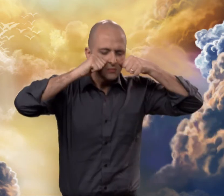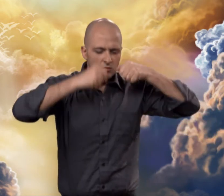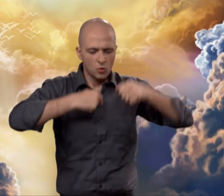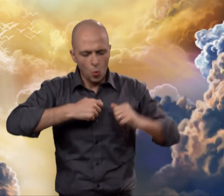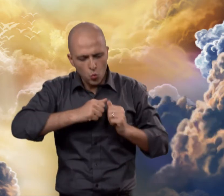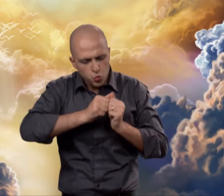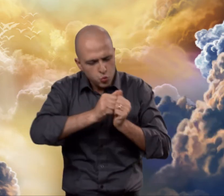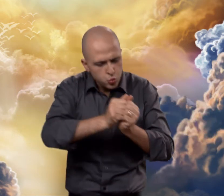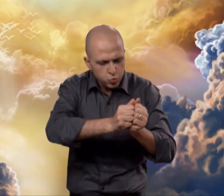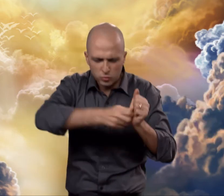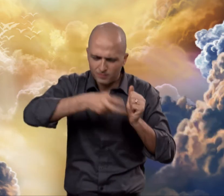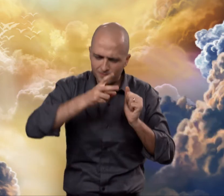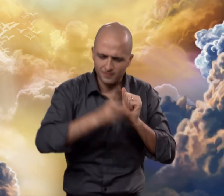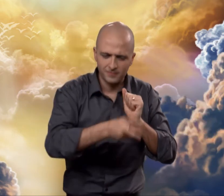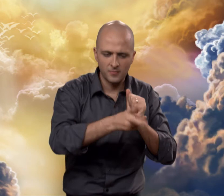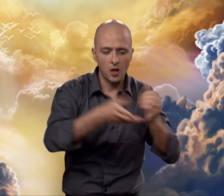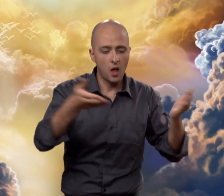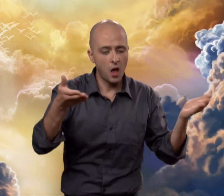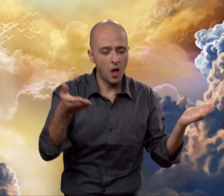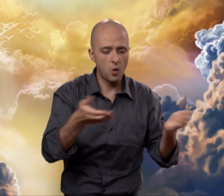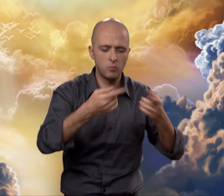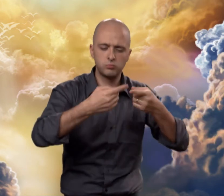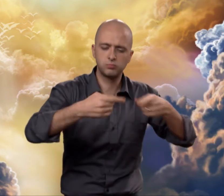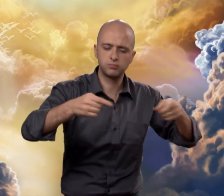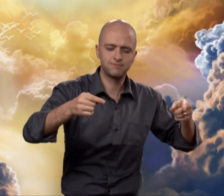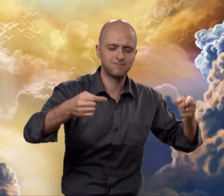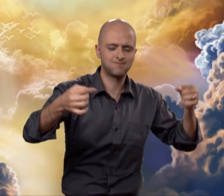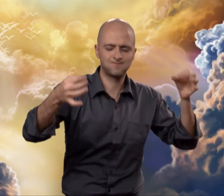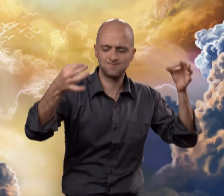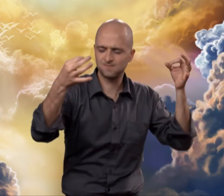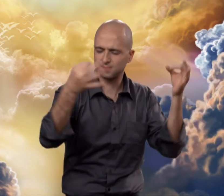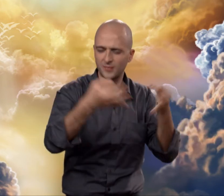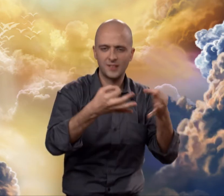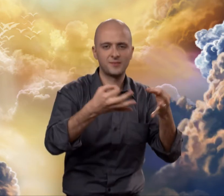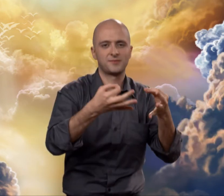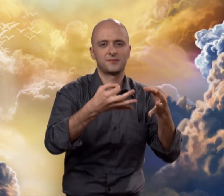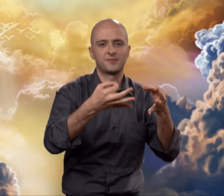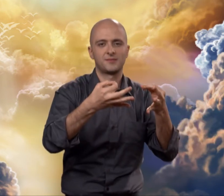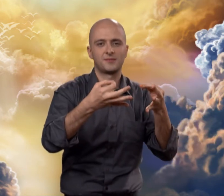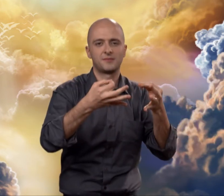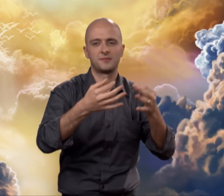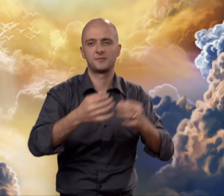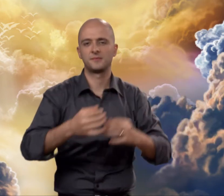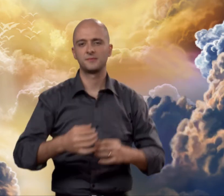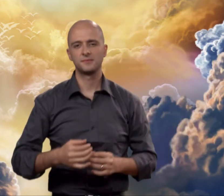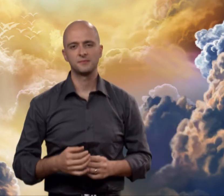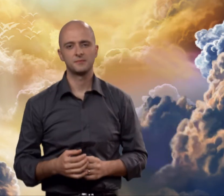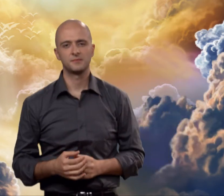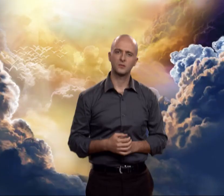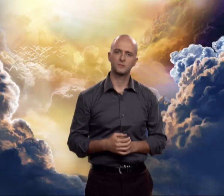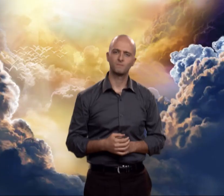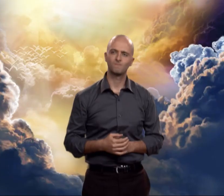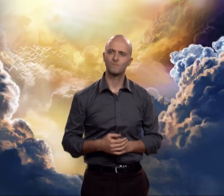A cruz será o cântico dos salvos por toda a eternidade. Em Cristo glorificado, eles contemplarão